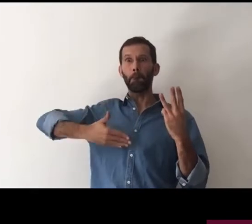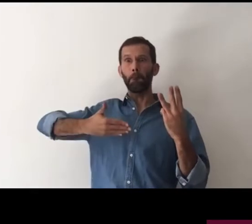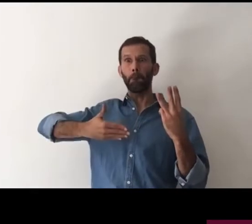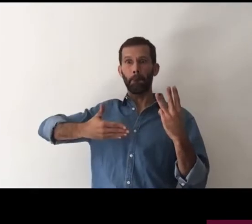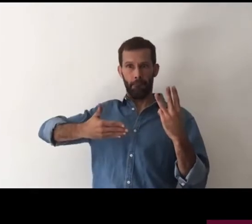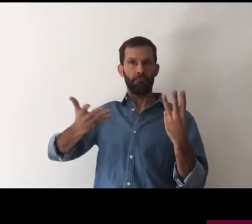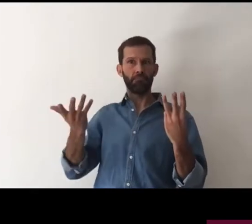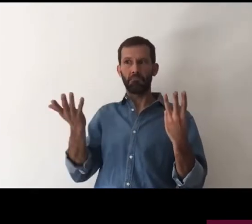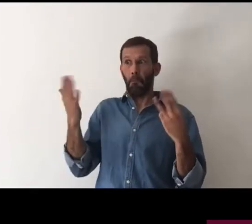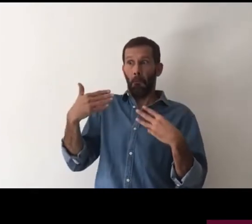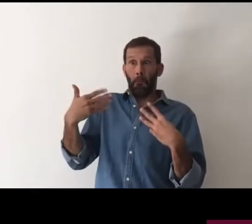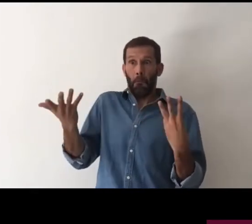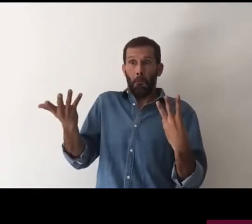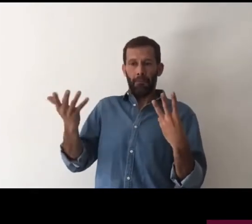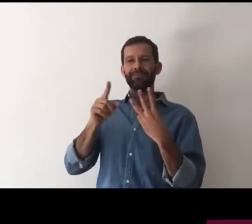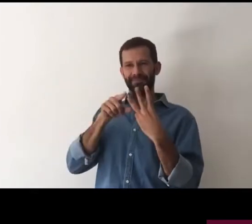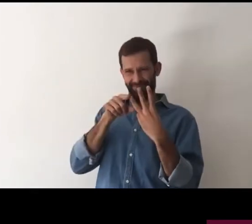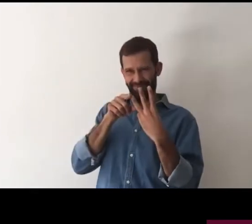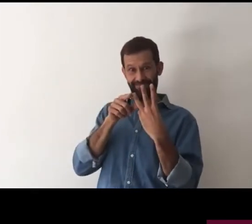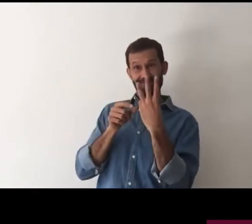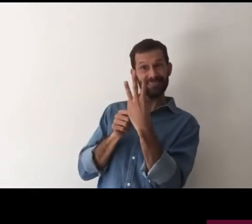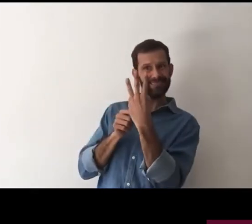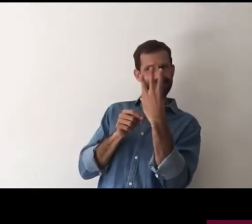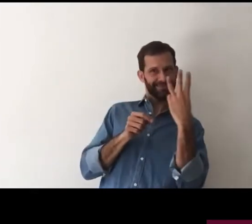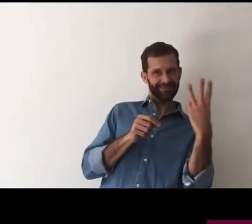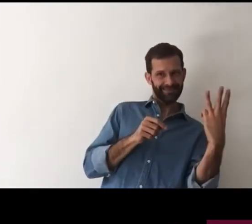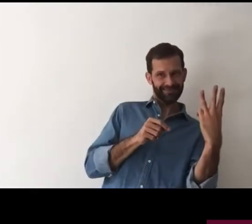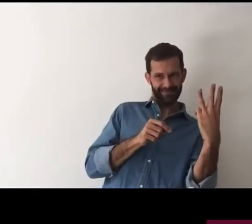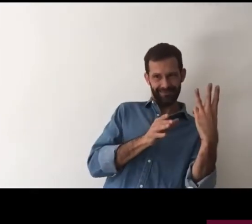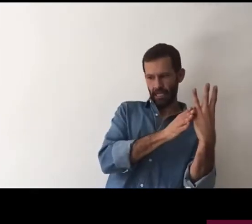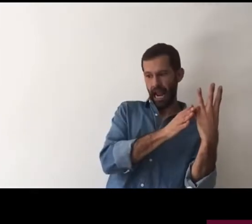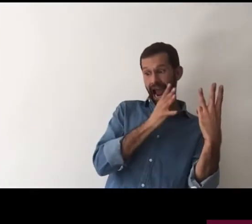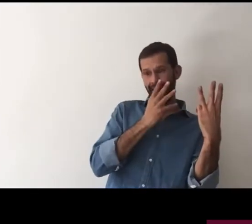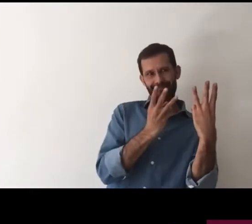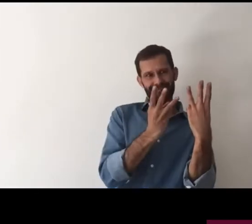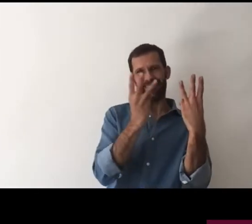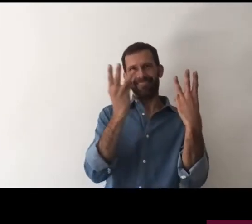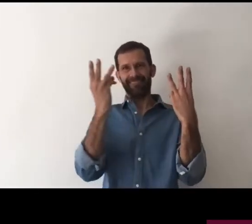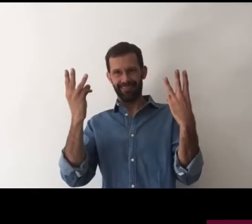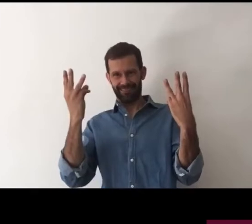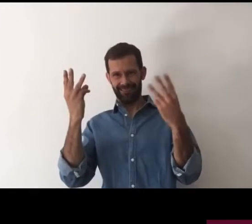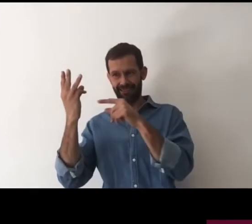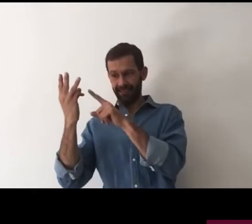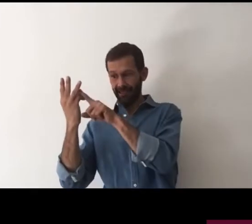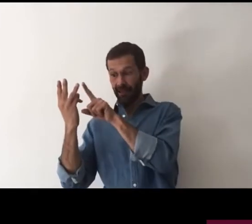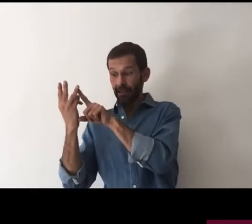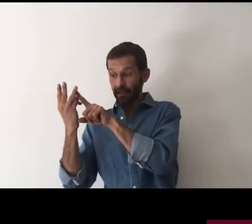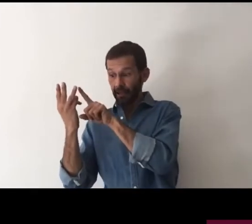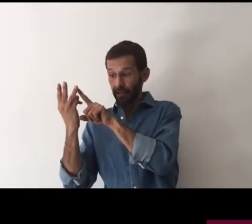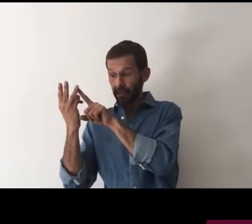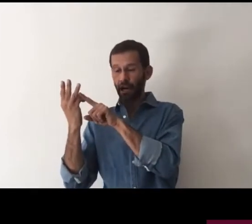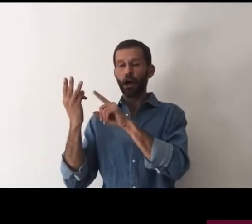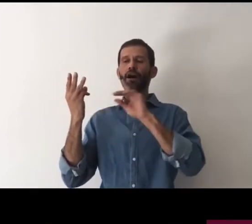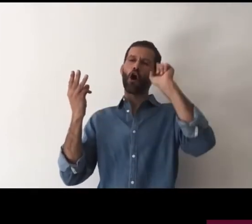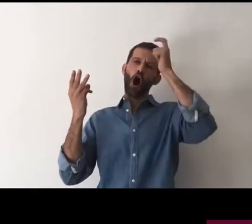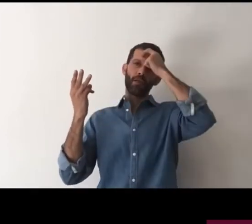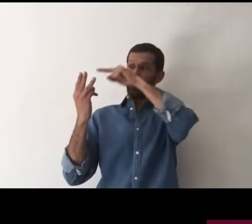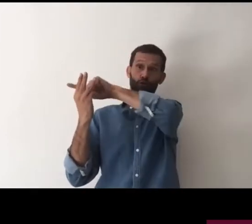lugar, se acompañan de una imagen estática, los conceptos abstractos, y el otro